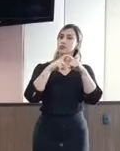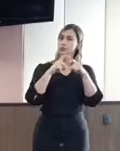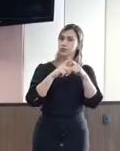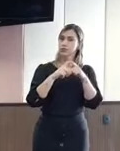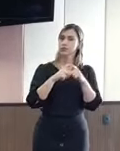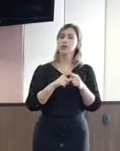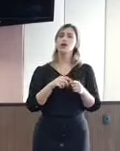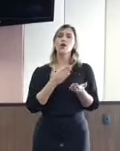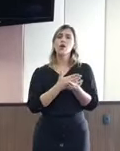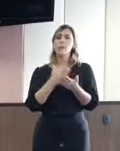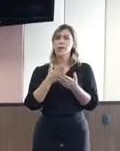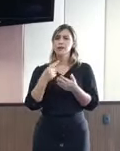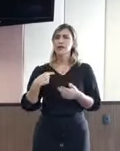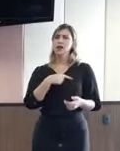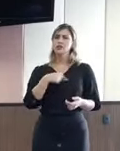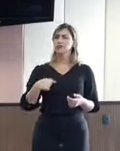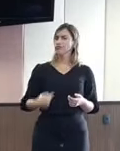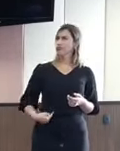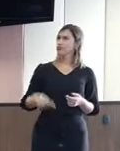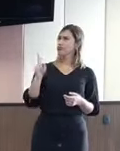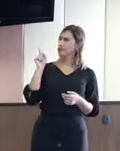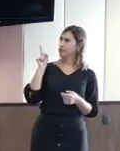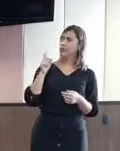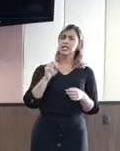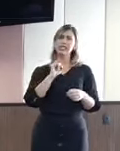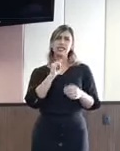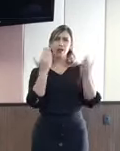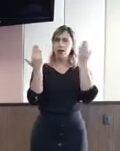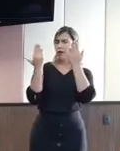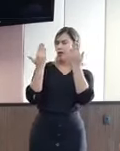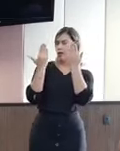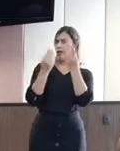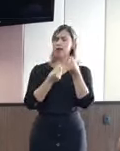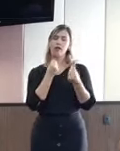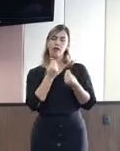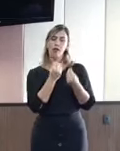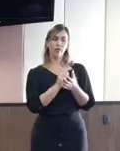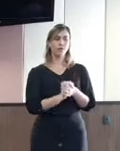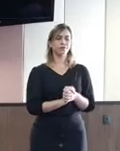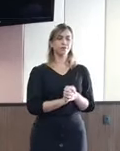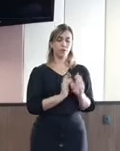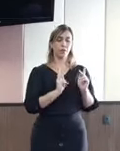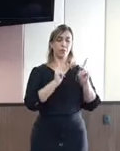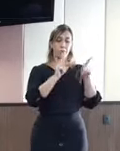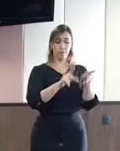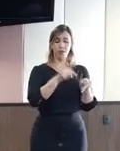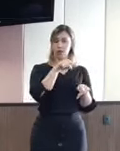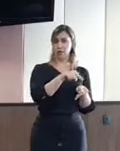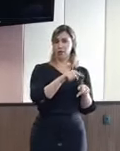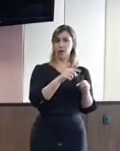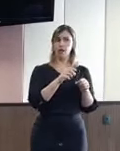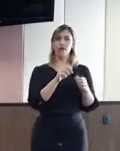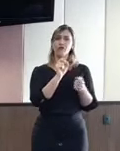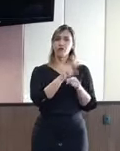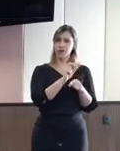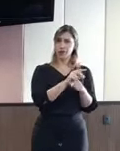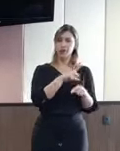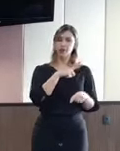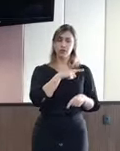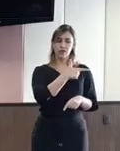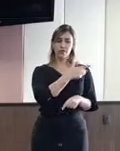desde a China. Então, se a gente comparar esse número que vocês observaram, de uma população contaminada, onde